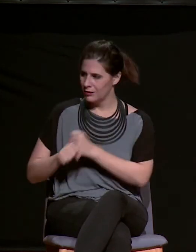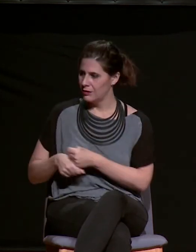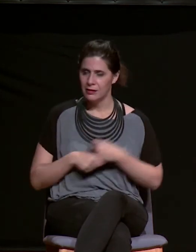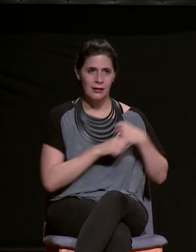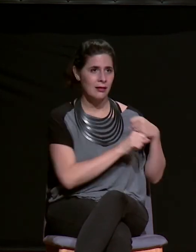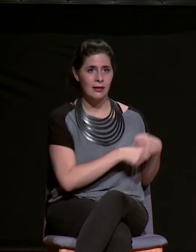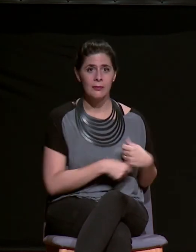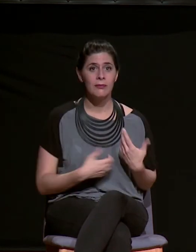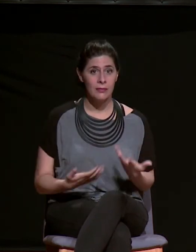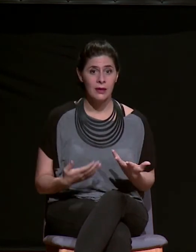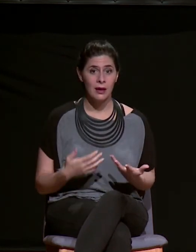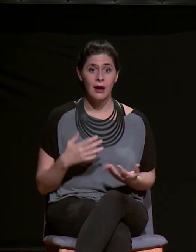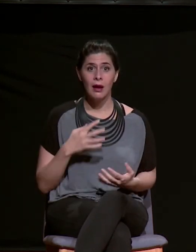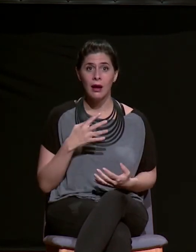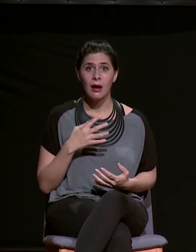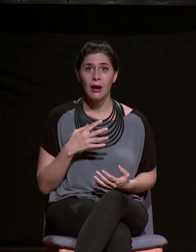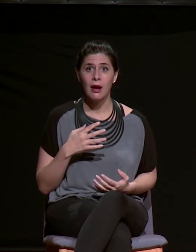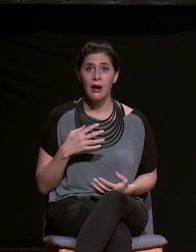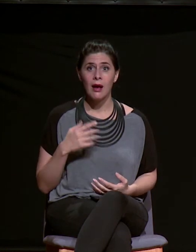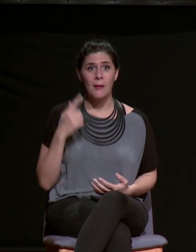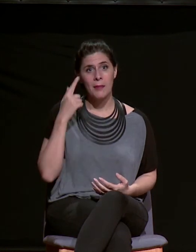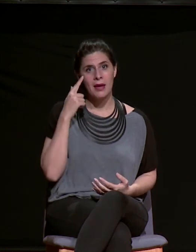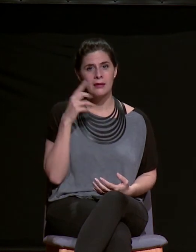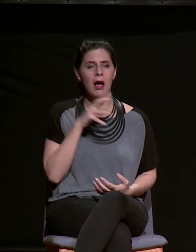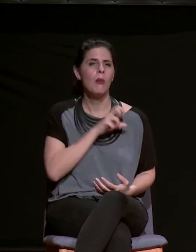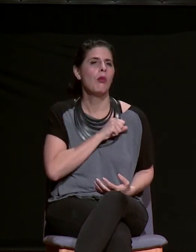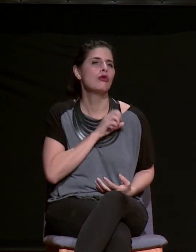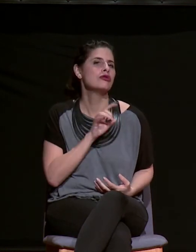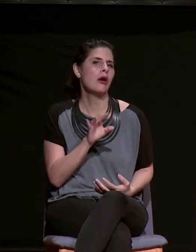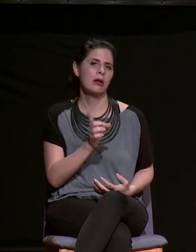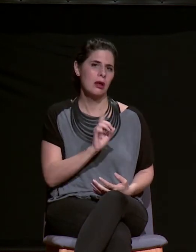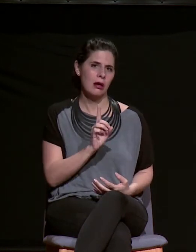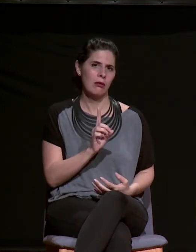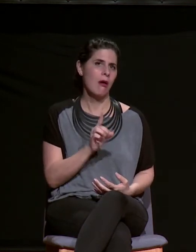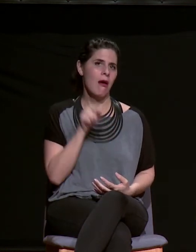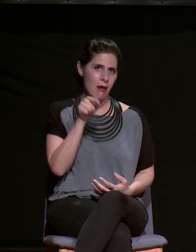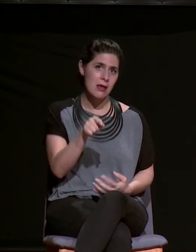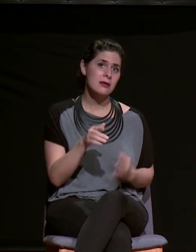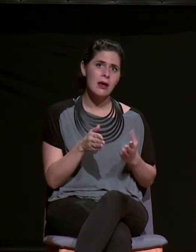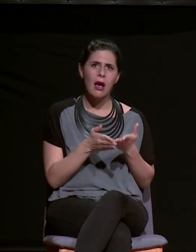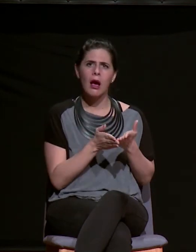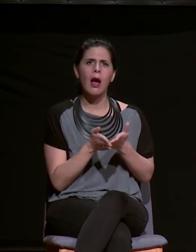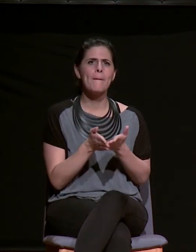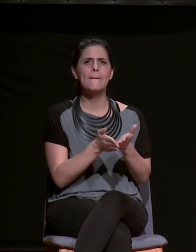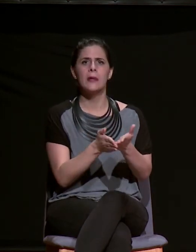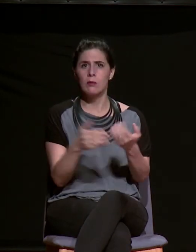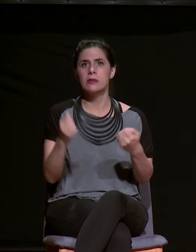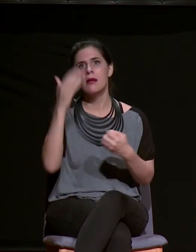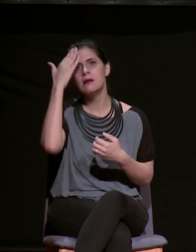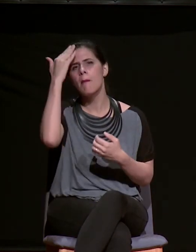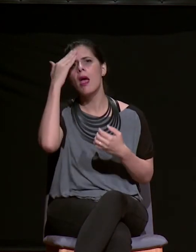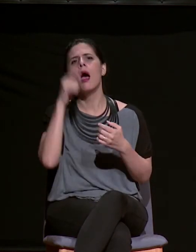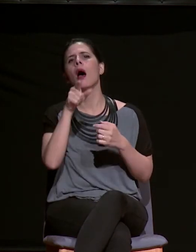usar o amor como o principal farol do nosso percurso, mas para mim